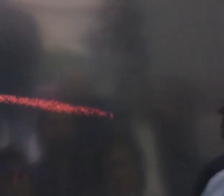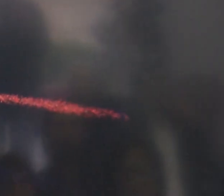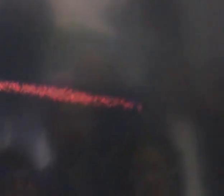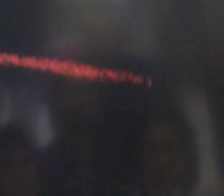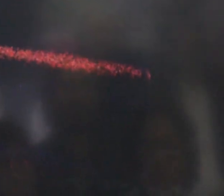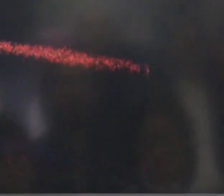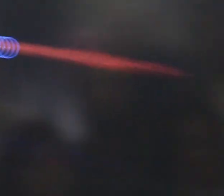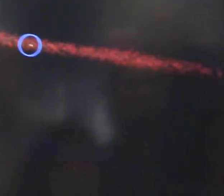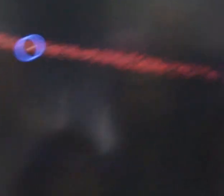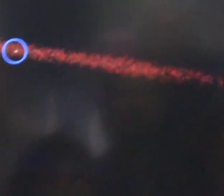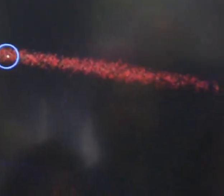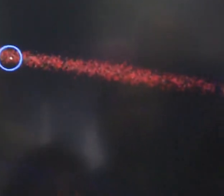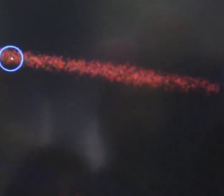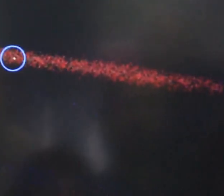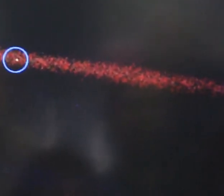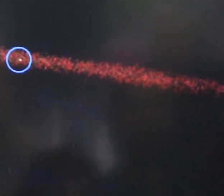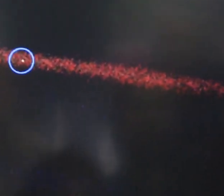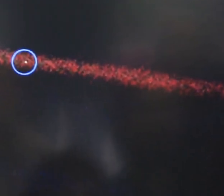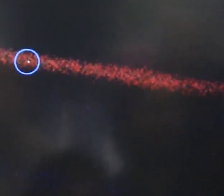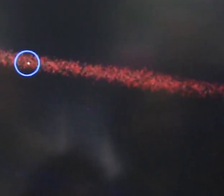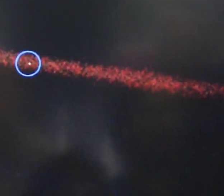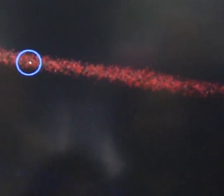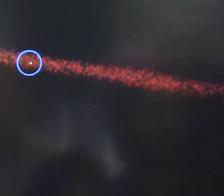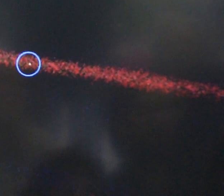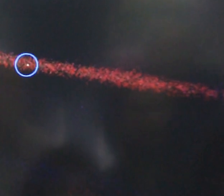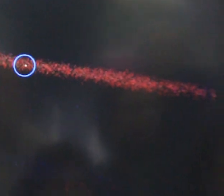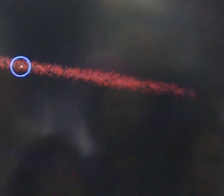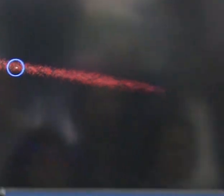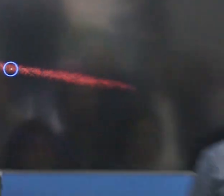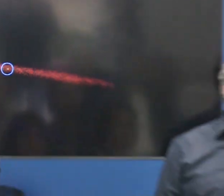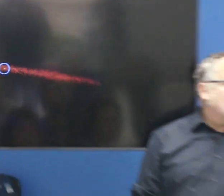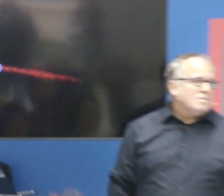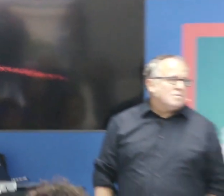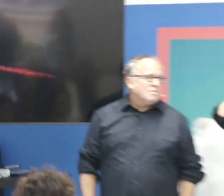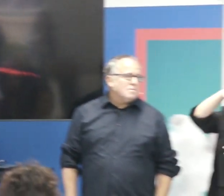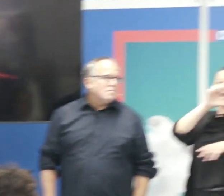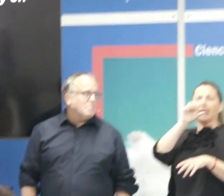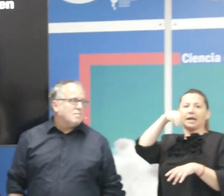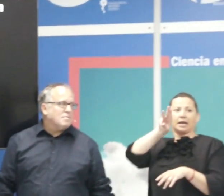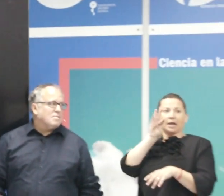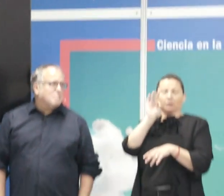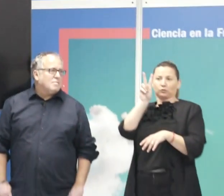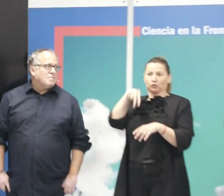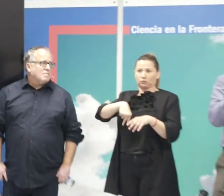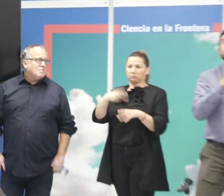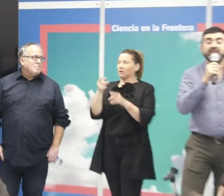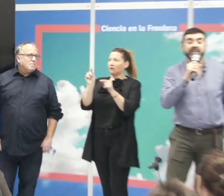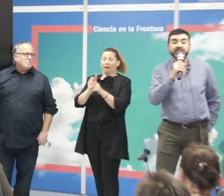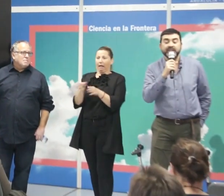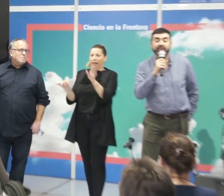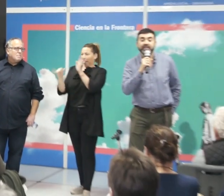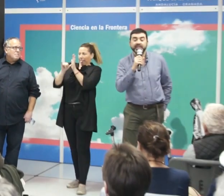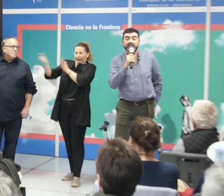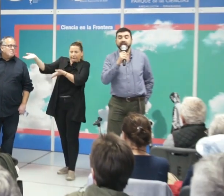es la Tierra, visto desde la órbita de Neptuno, que está a cuatro horas luz, más o menos. Es decir, a la vuelta de la esquina. Y somos